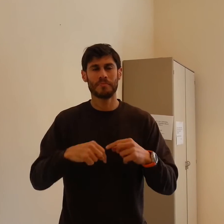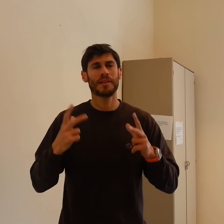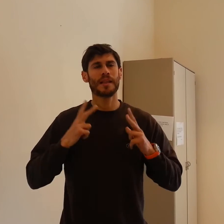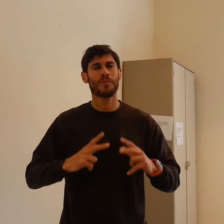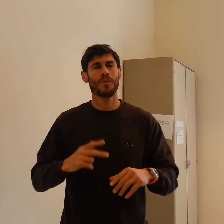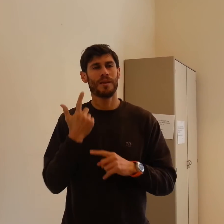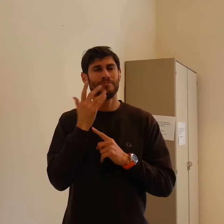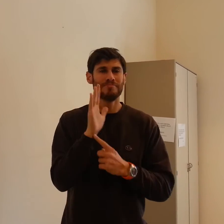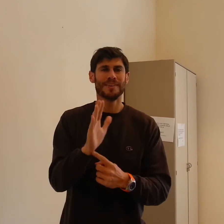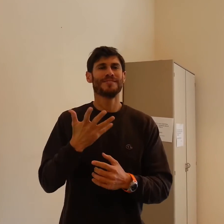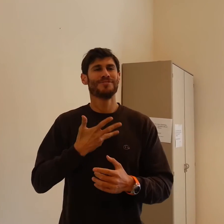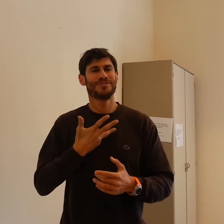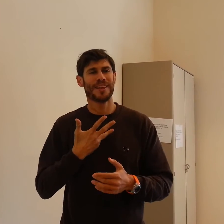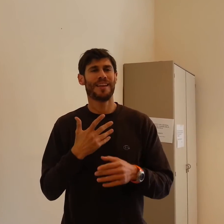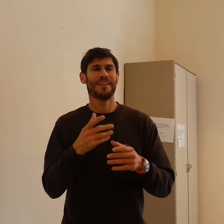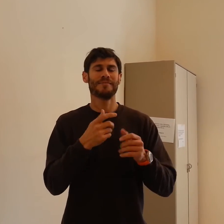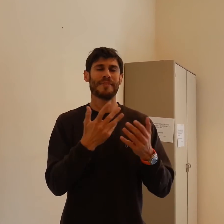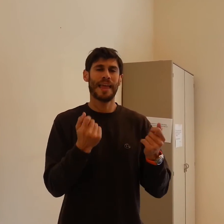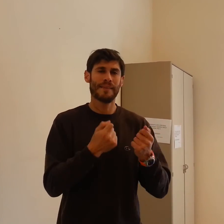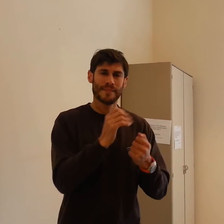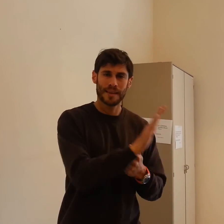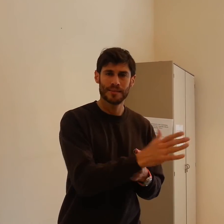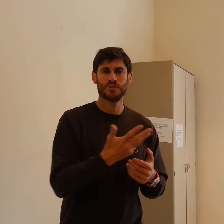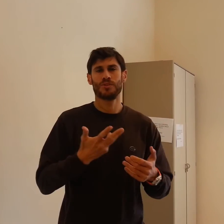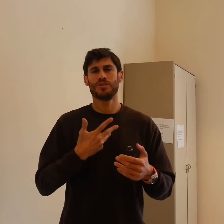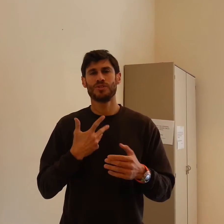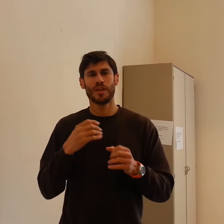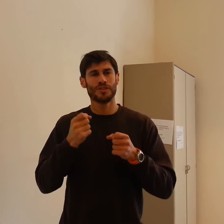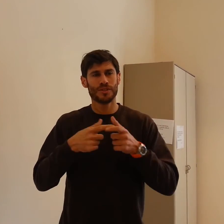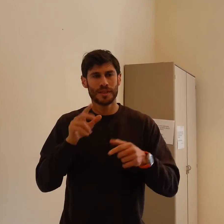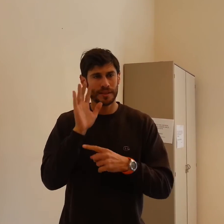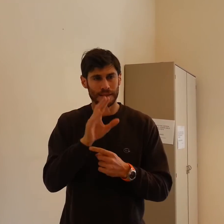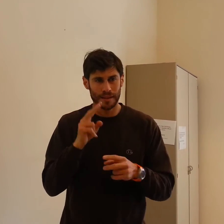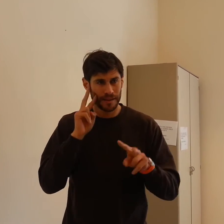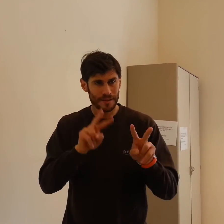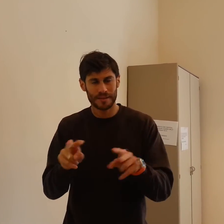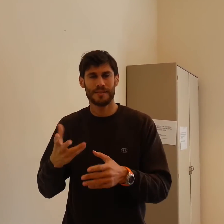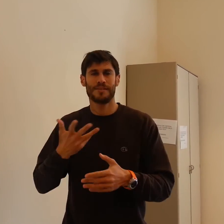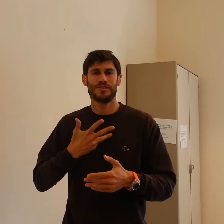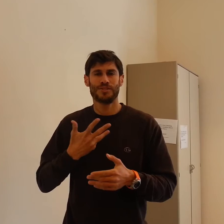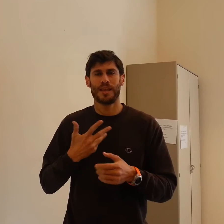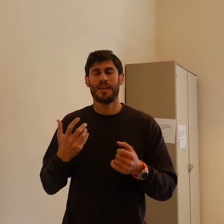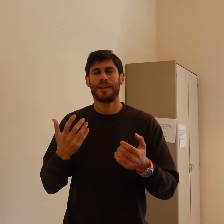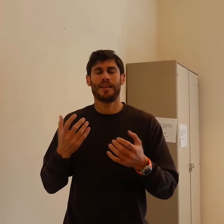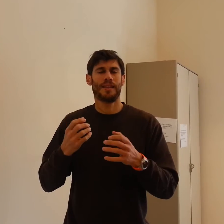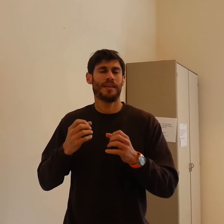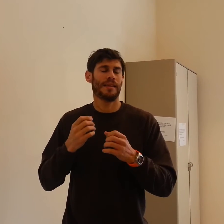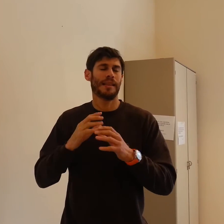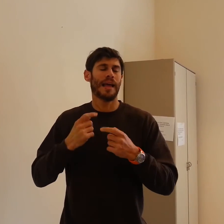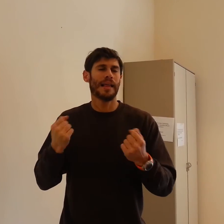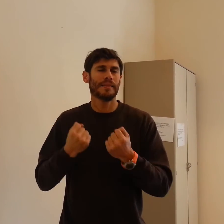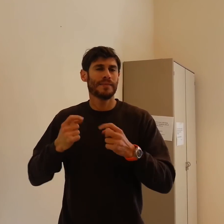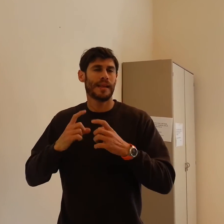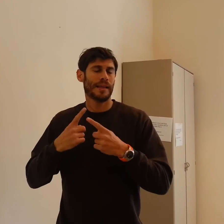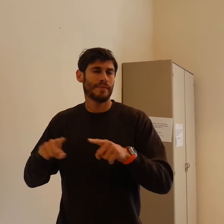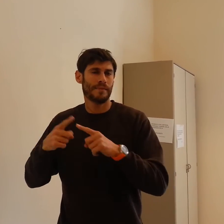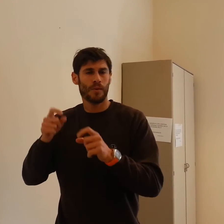nazionale. È importante anche per le persone sorde che arriveranno nella città di Fabriano, avranno a disposizione tutte le informazioni sugli